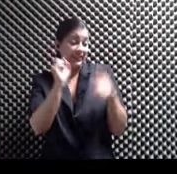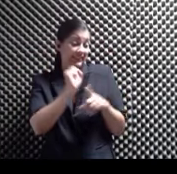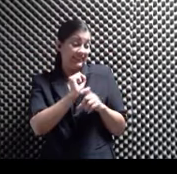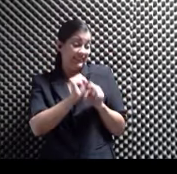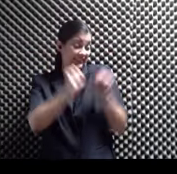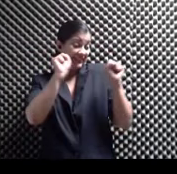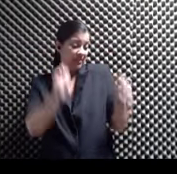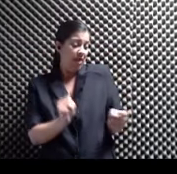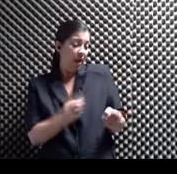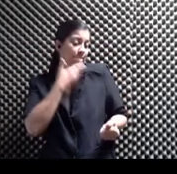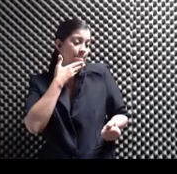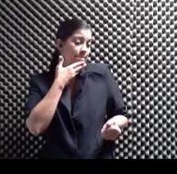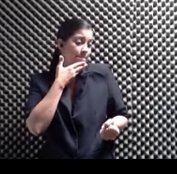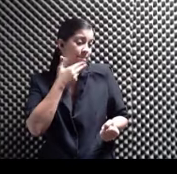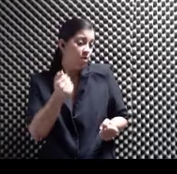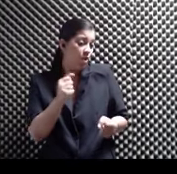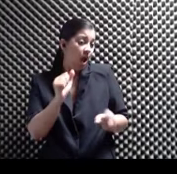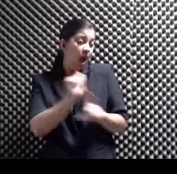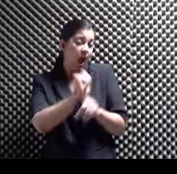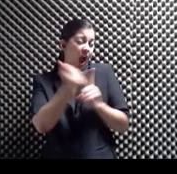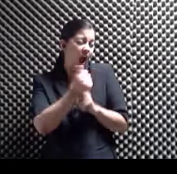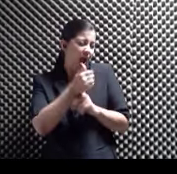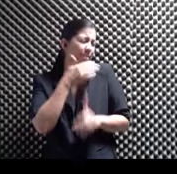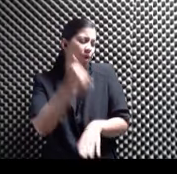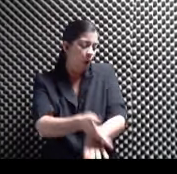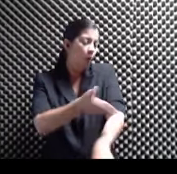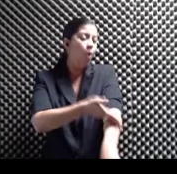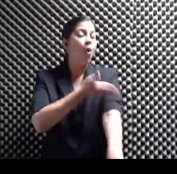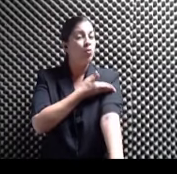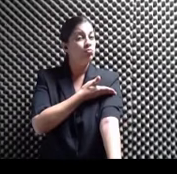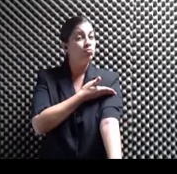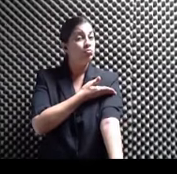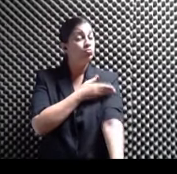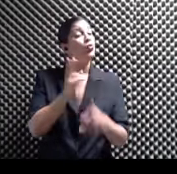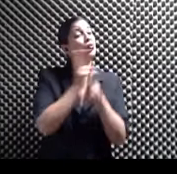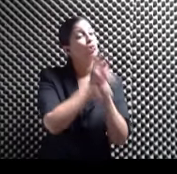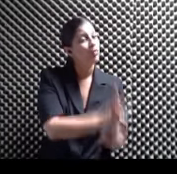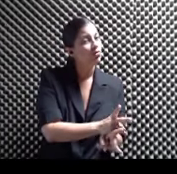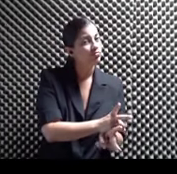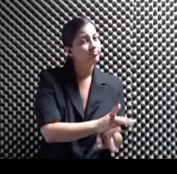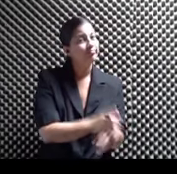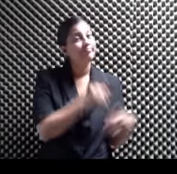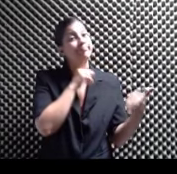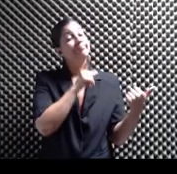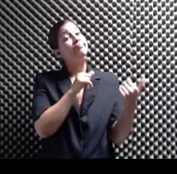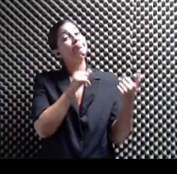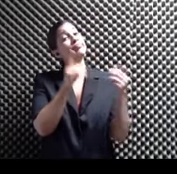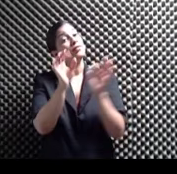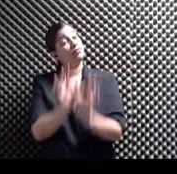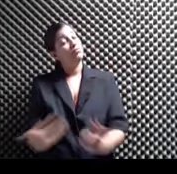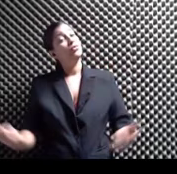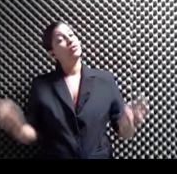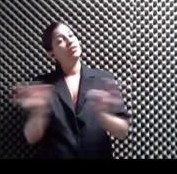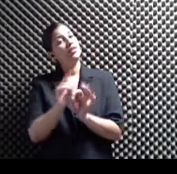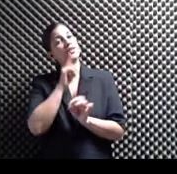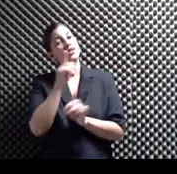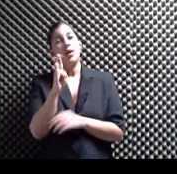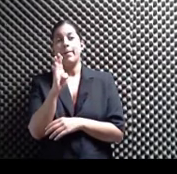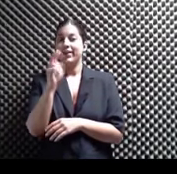sistema y conservar lo que tenemos. Si es que creo que eso es uno de las grandes fichas, de las grandes aportaciones que